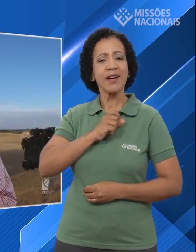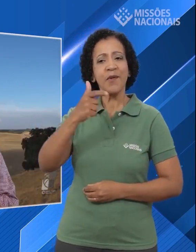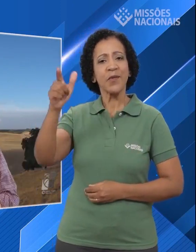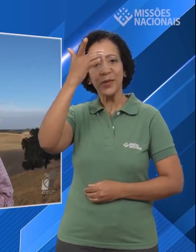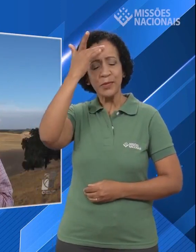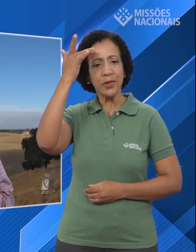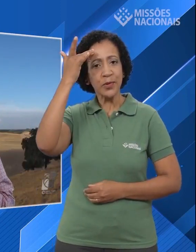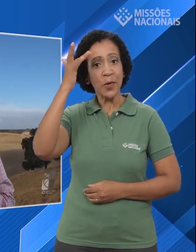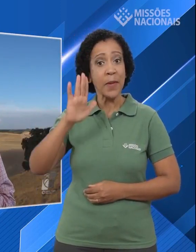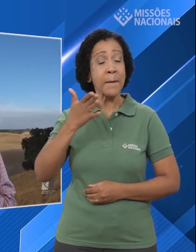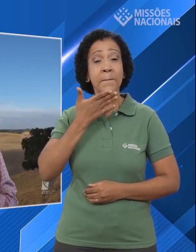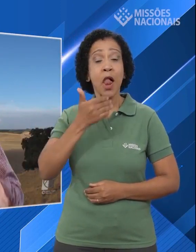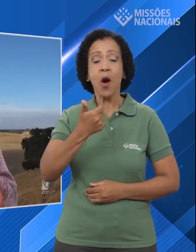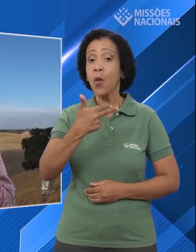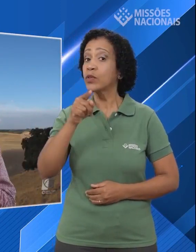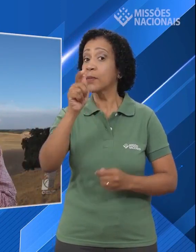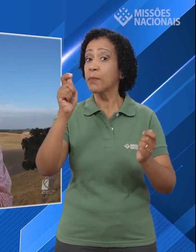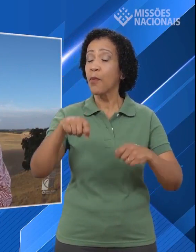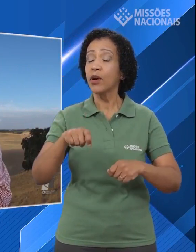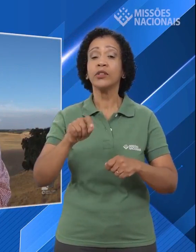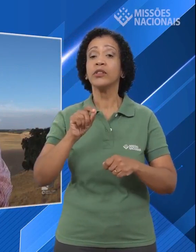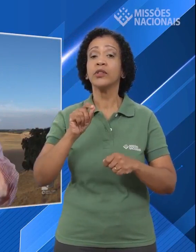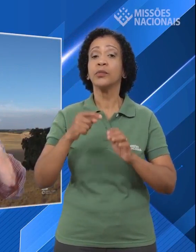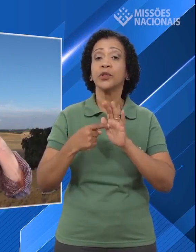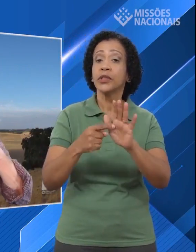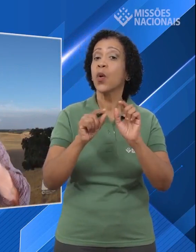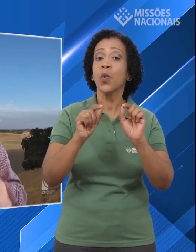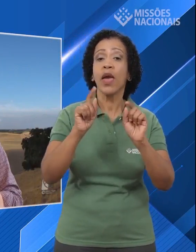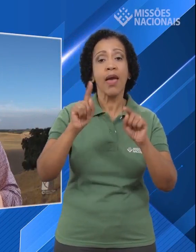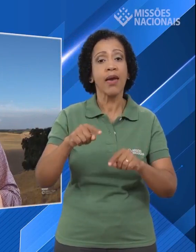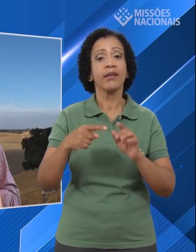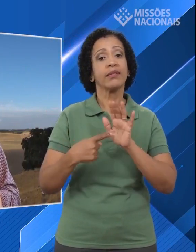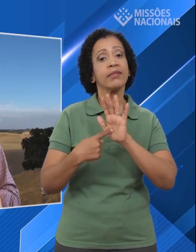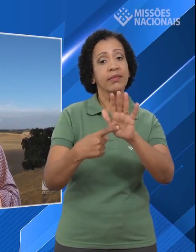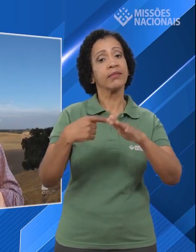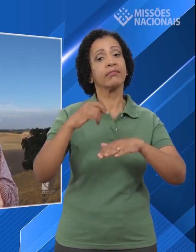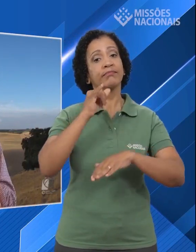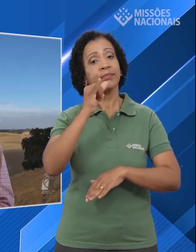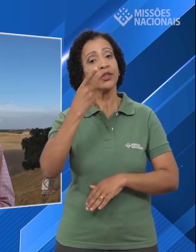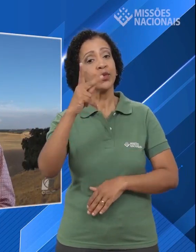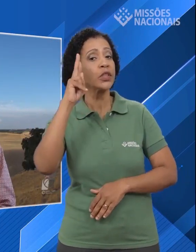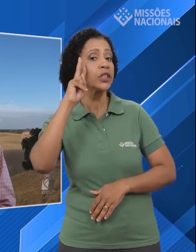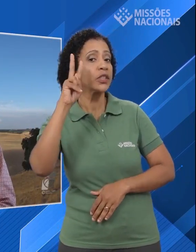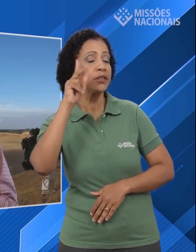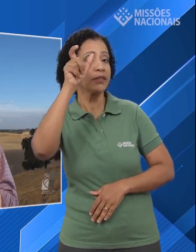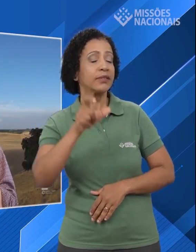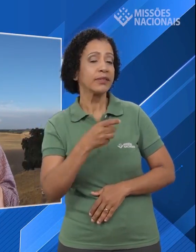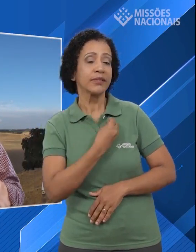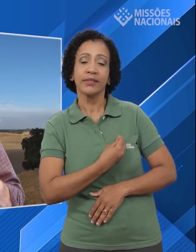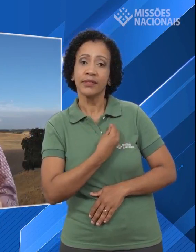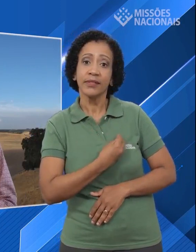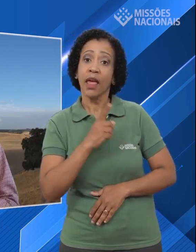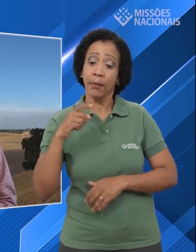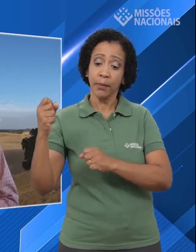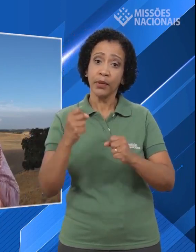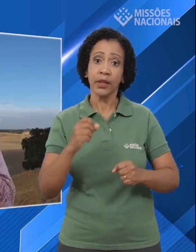outros como deus ama as pessoas e a maior coisa que você pode fazer é compartilhar sua história como você conheceu a cristo e